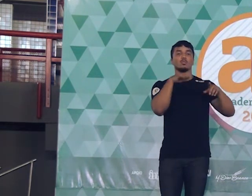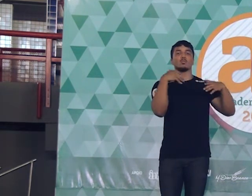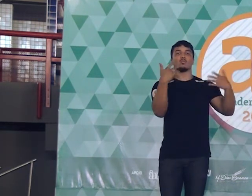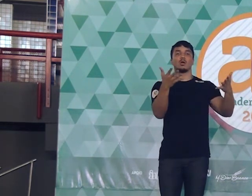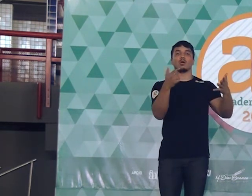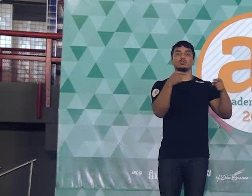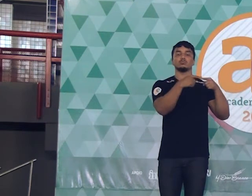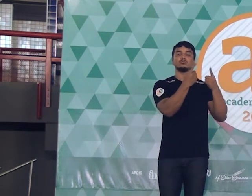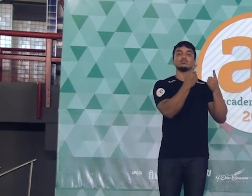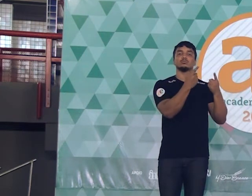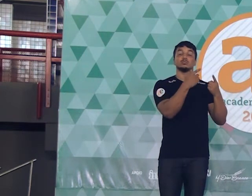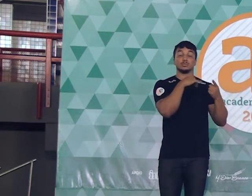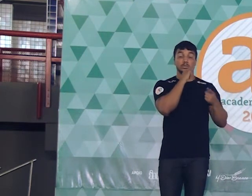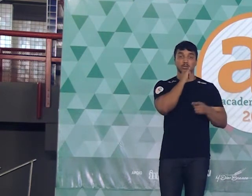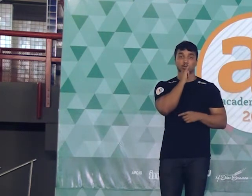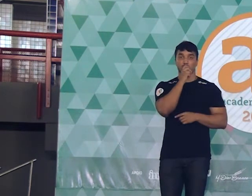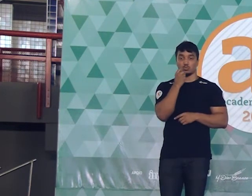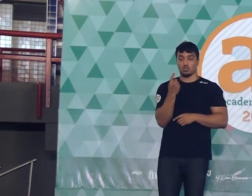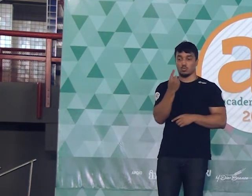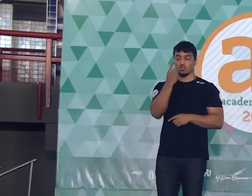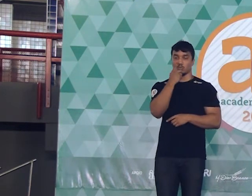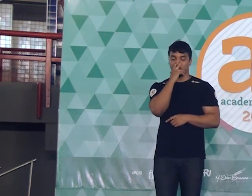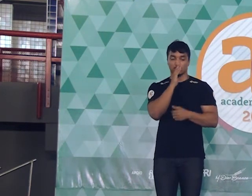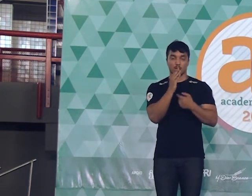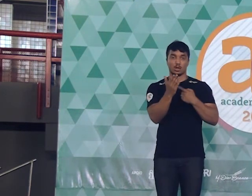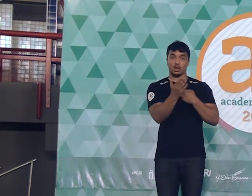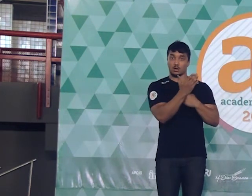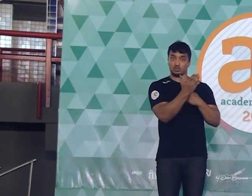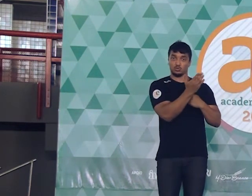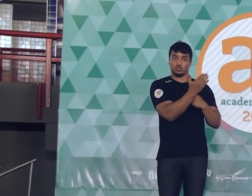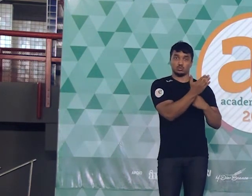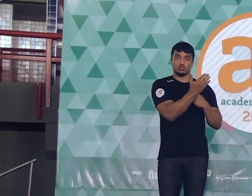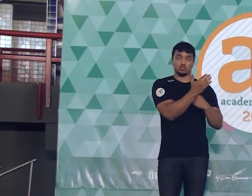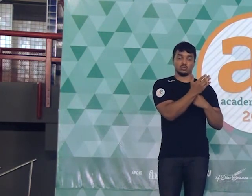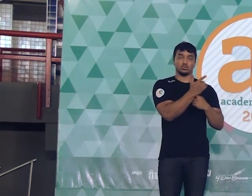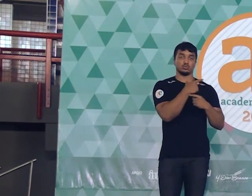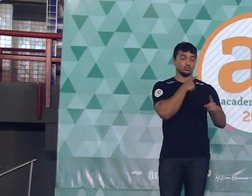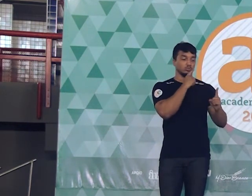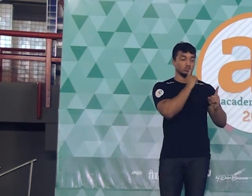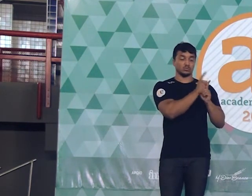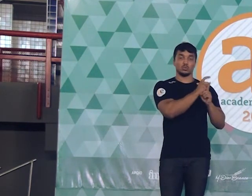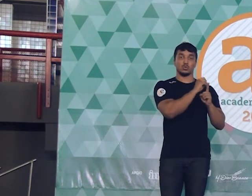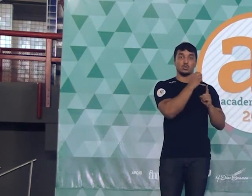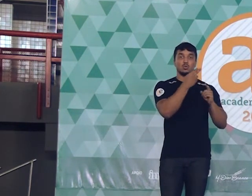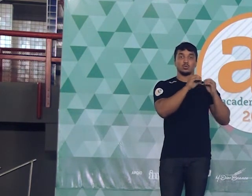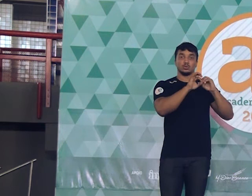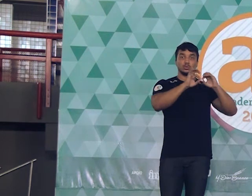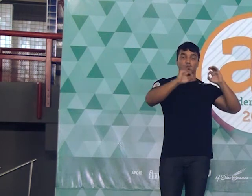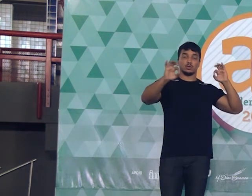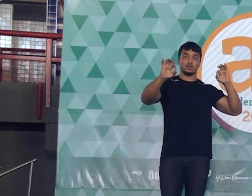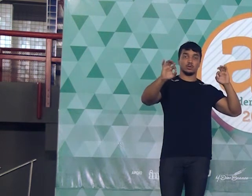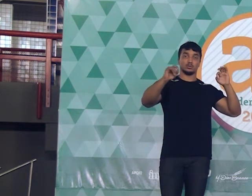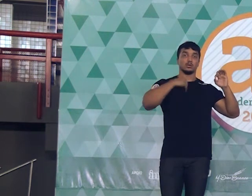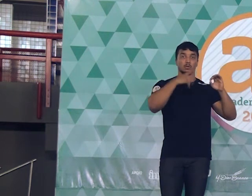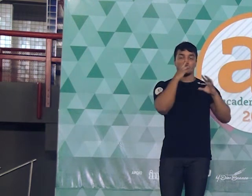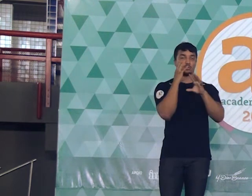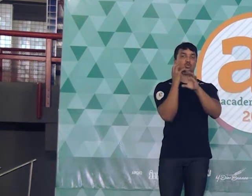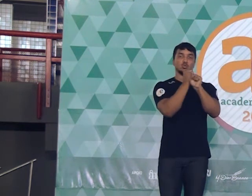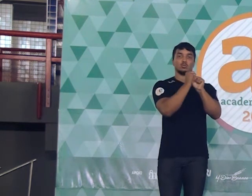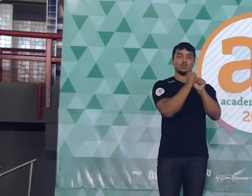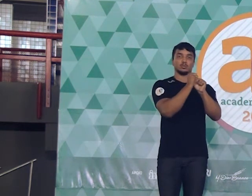relativa? Se um estiver ajudando o outro a se encontrar ou a se afastar, você